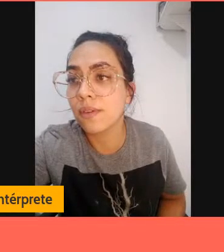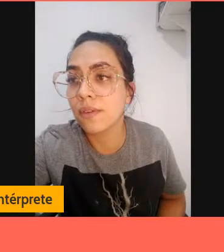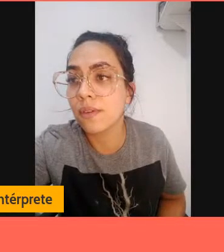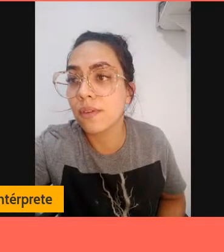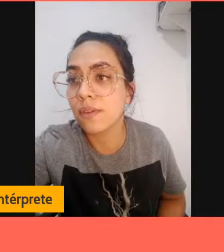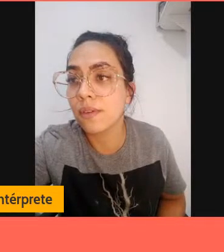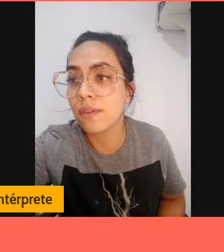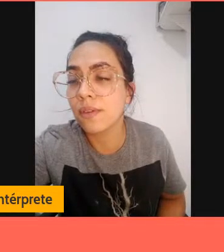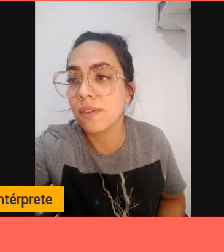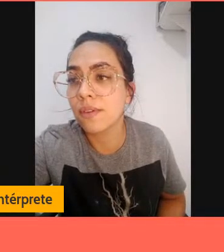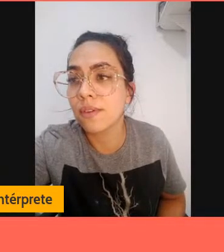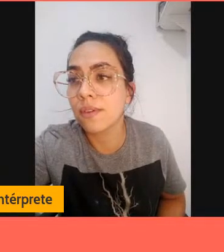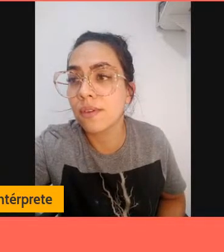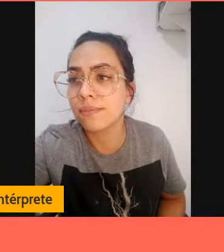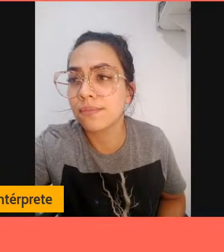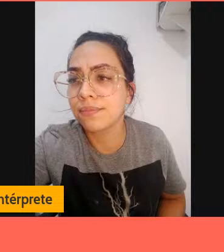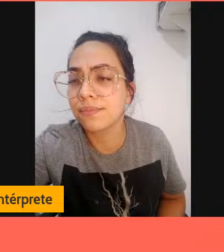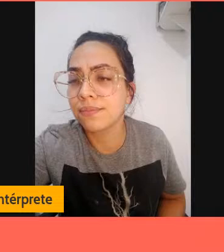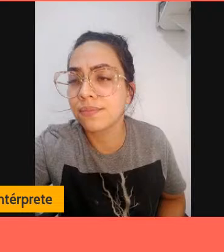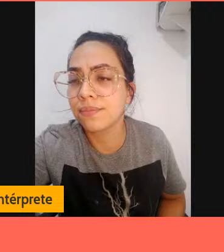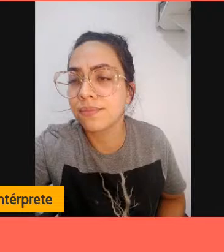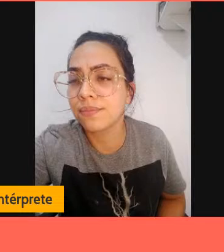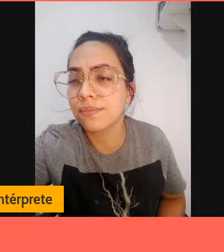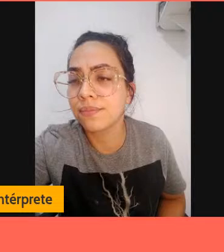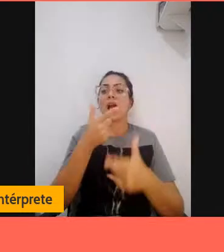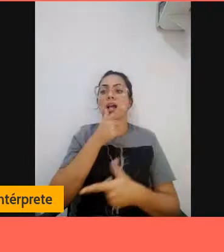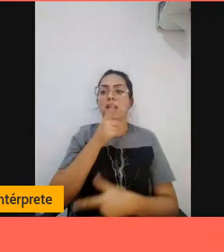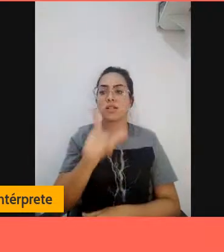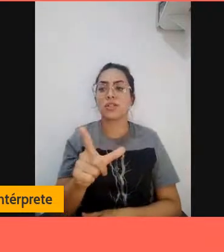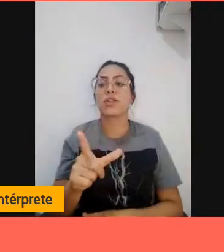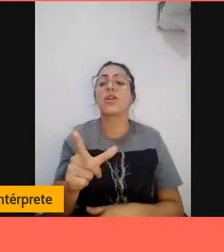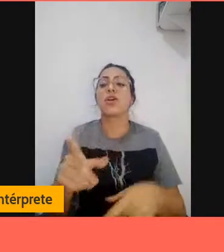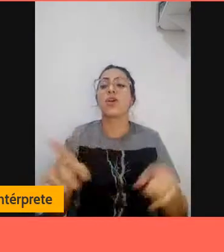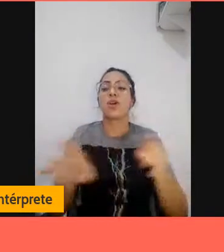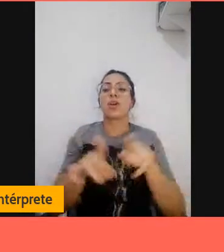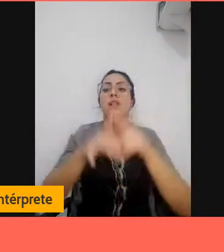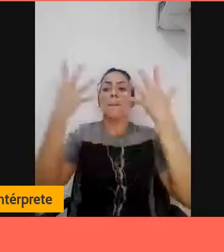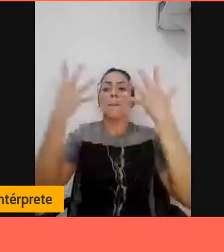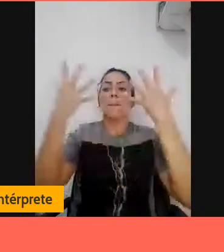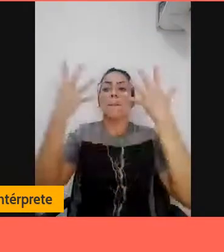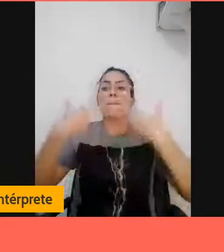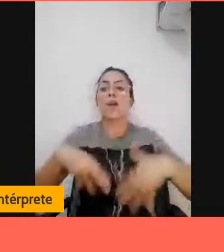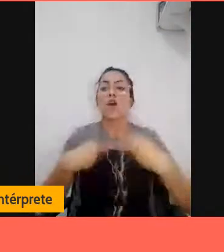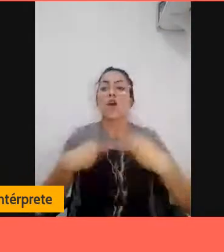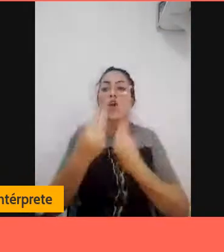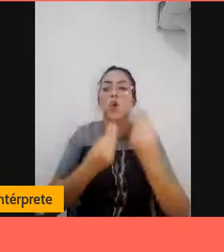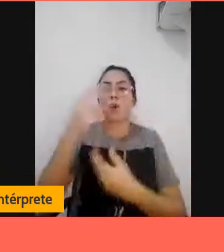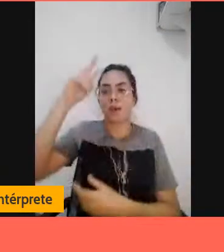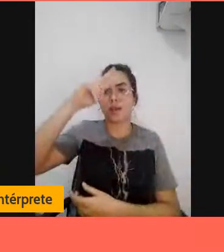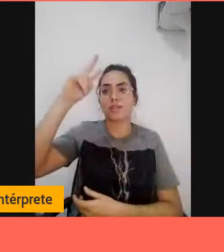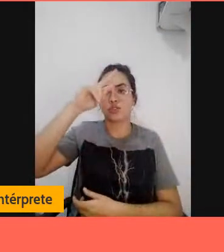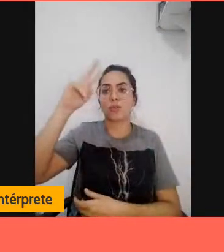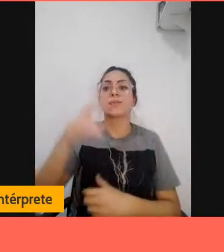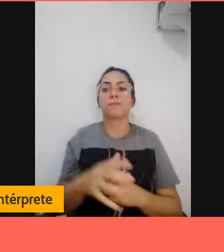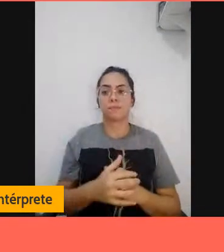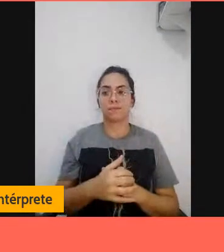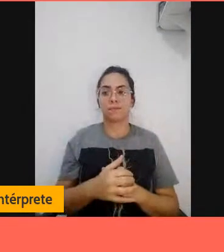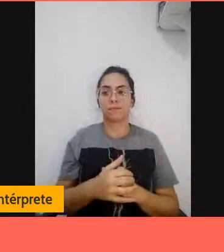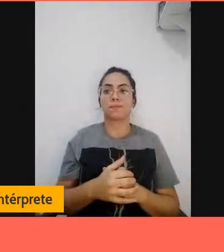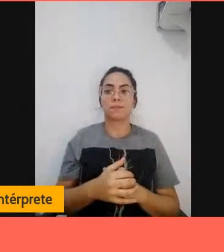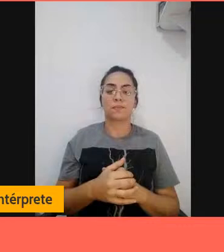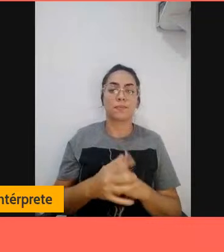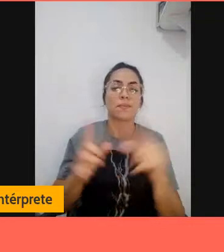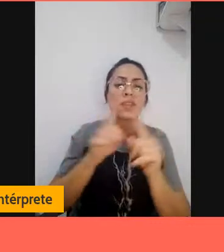nas línguas indígenas, incorpora a natureza na história, não como